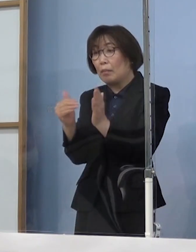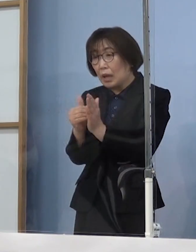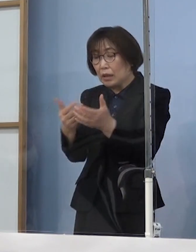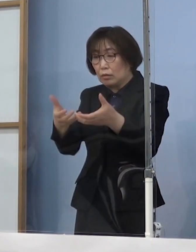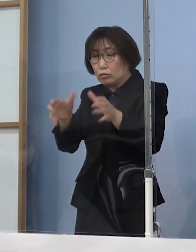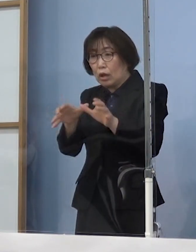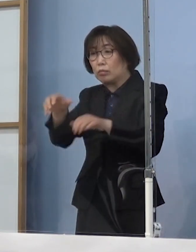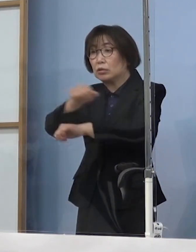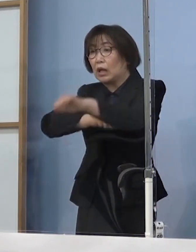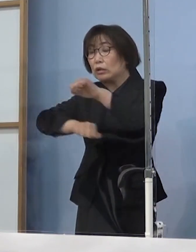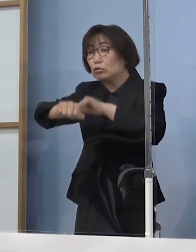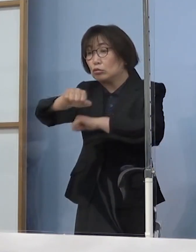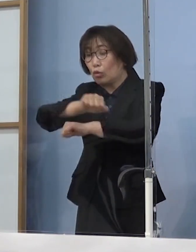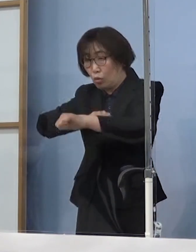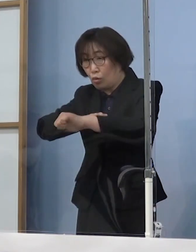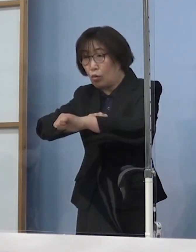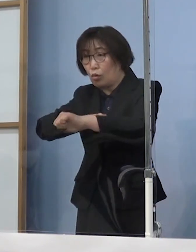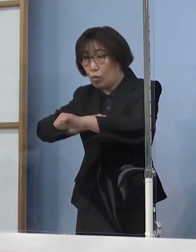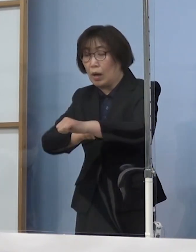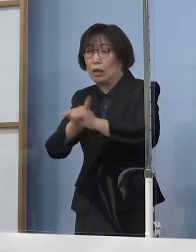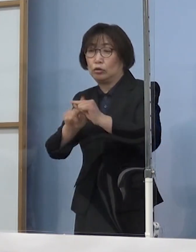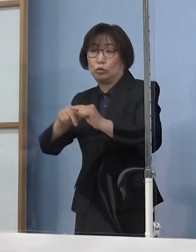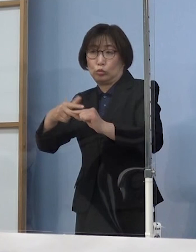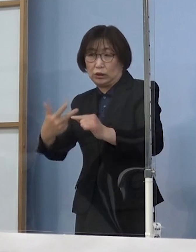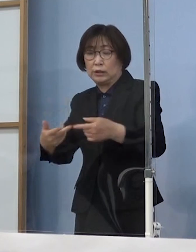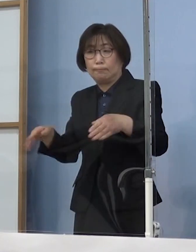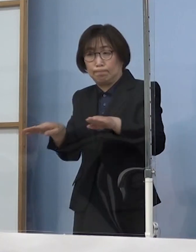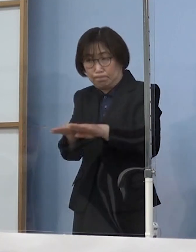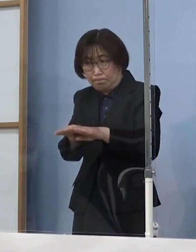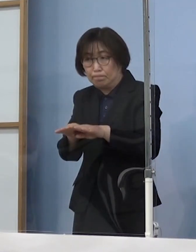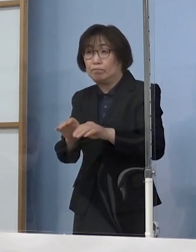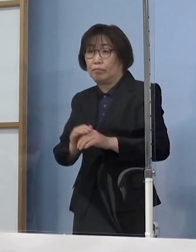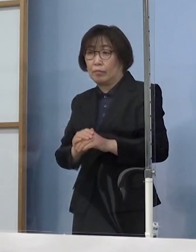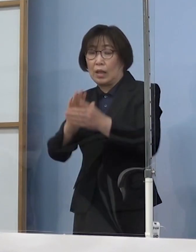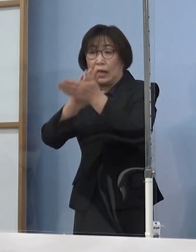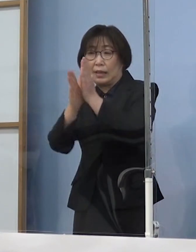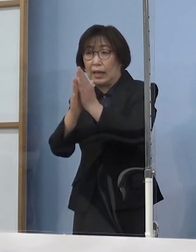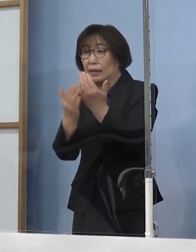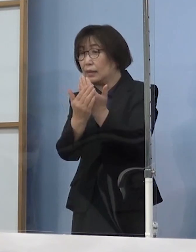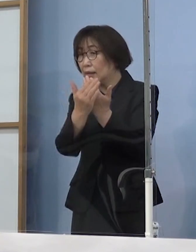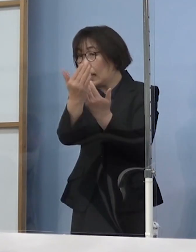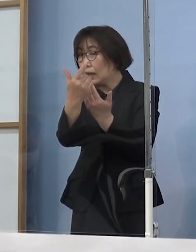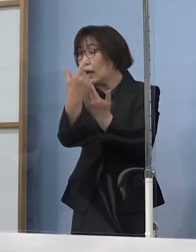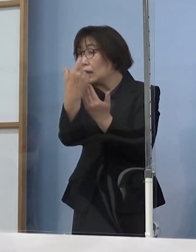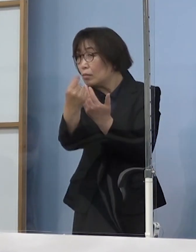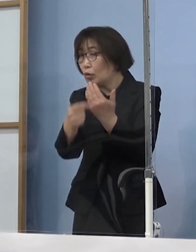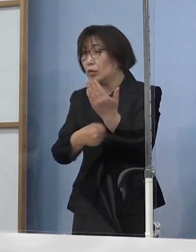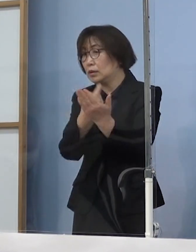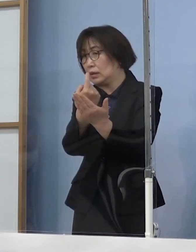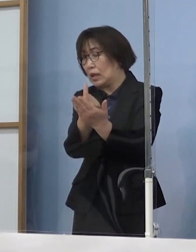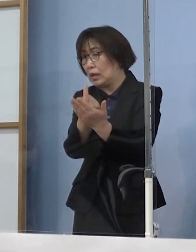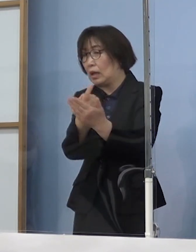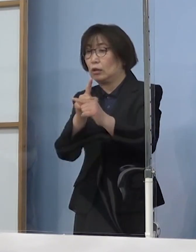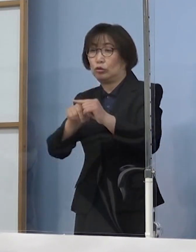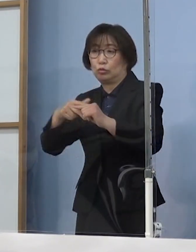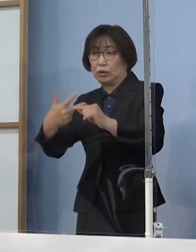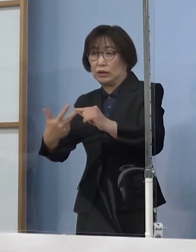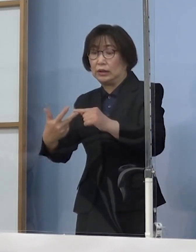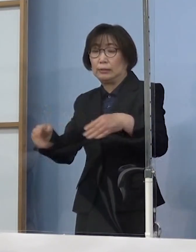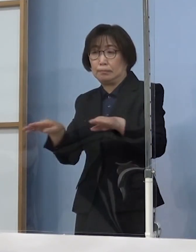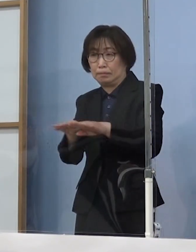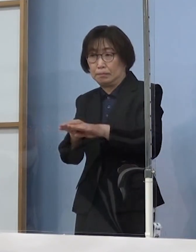を中止とさせていただくとともに、県大会、こちらについても中止要請をさせていただき